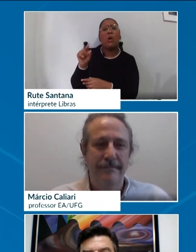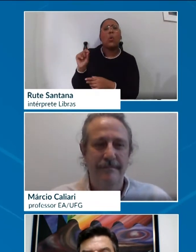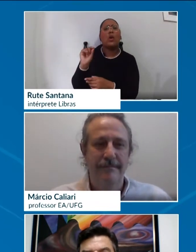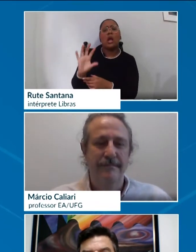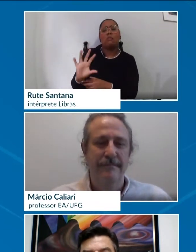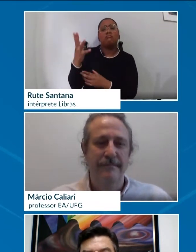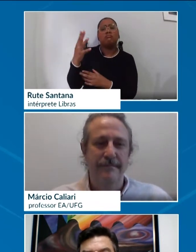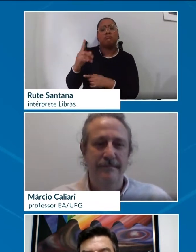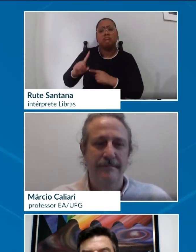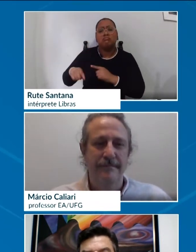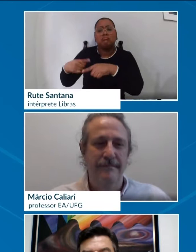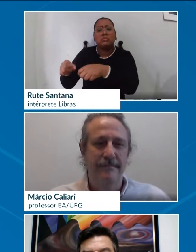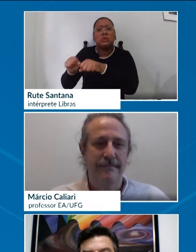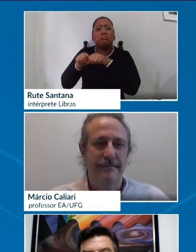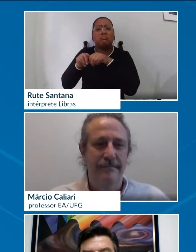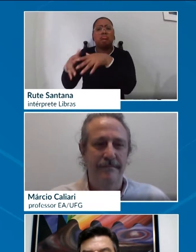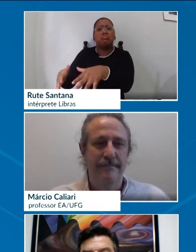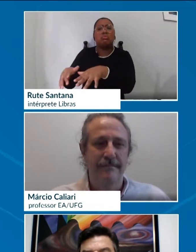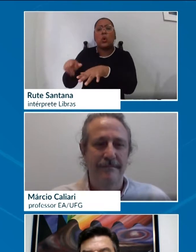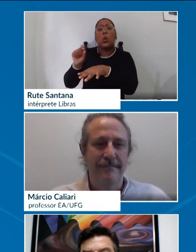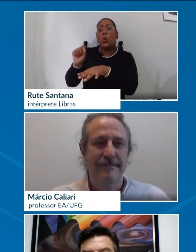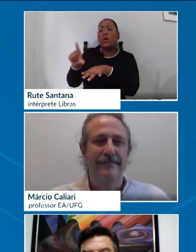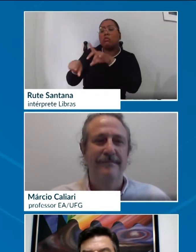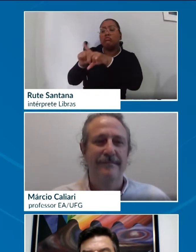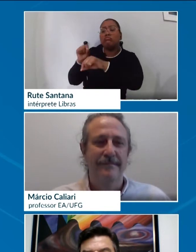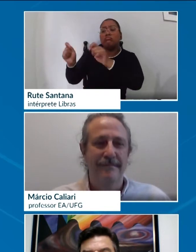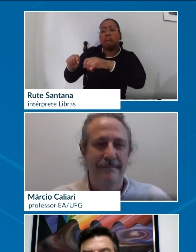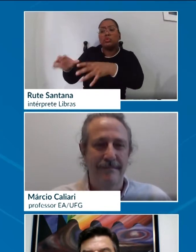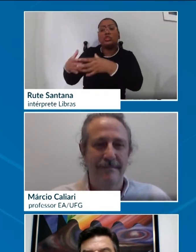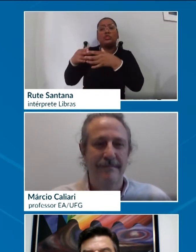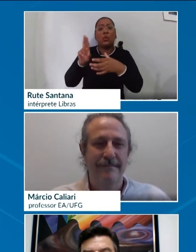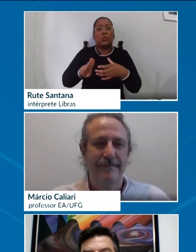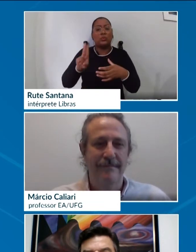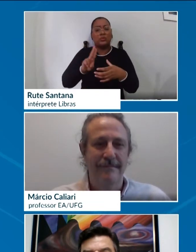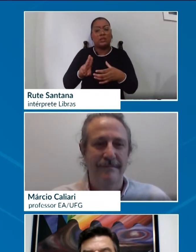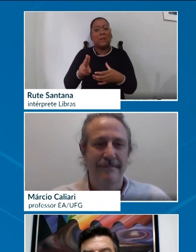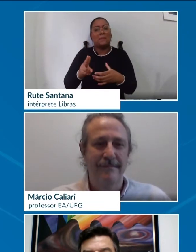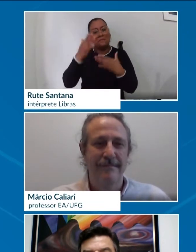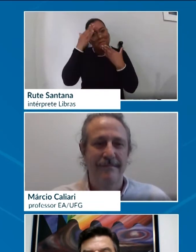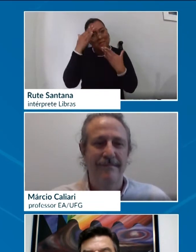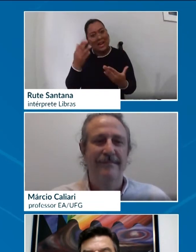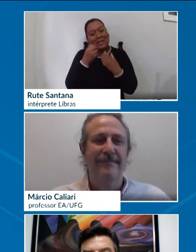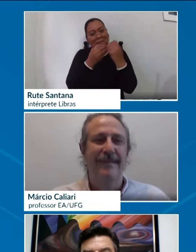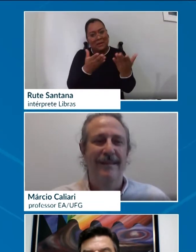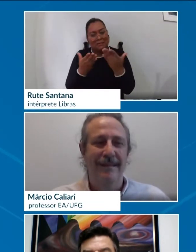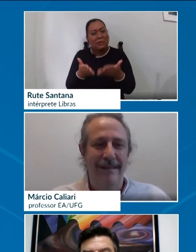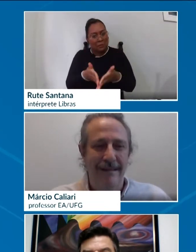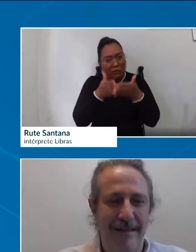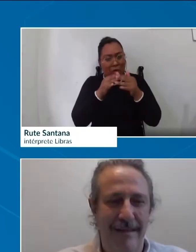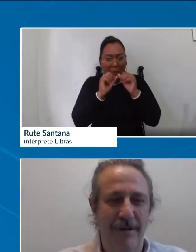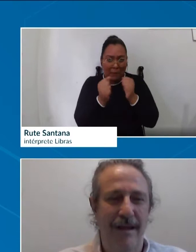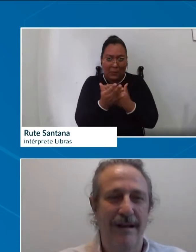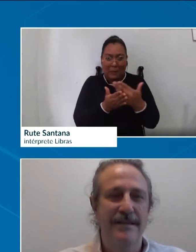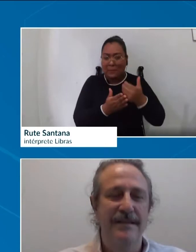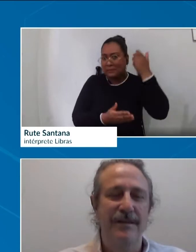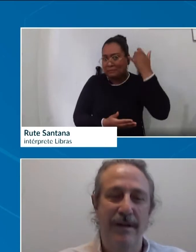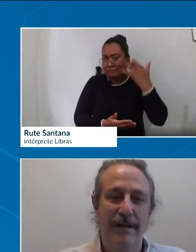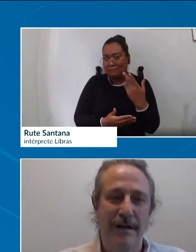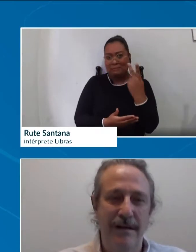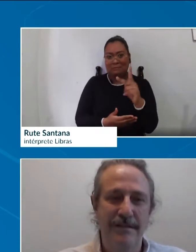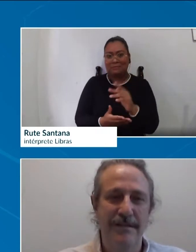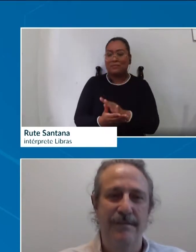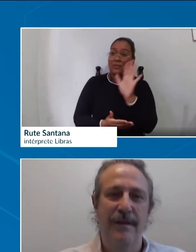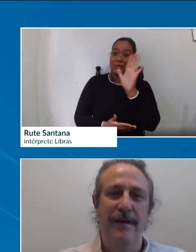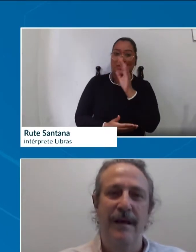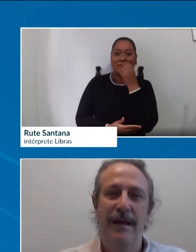que pode ser aproveitado? Seja bem-vindo também, professor. Também conto com a sua autodescrição aí, por favor. Ok, Letícia,